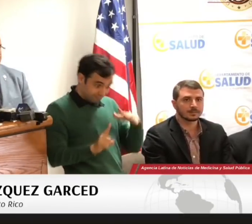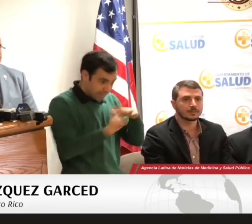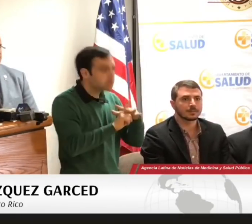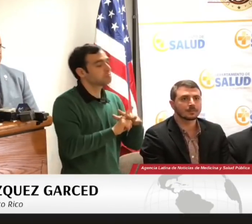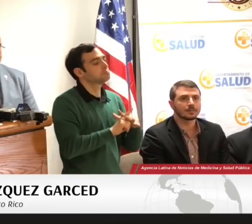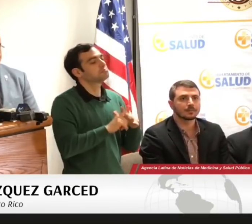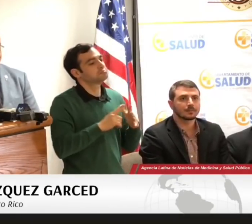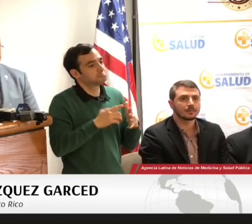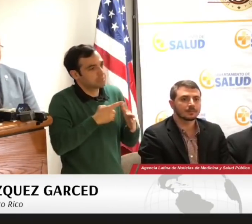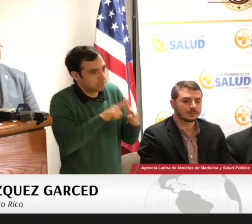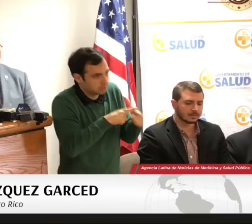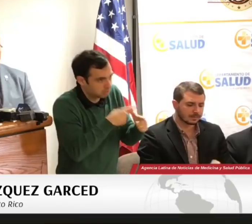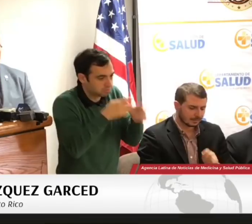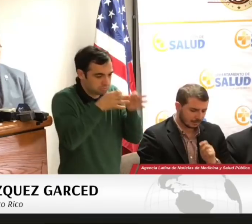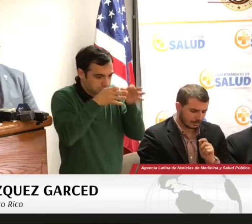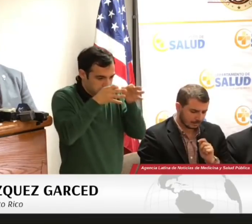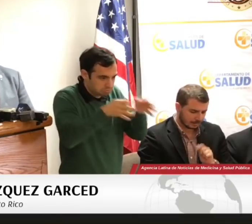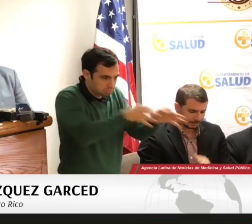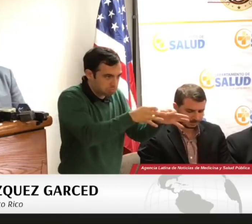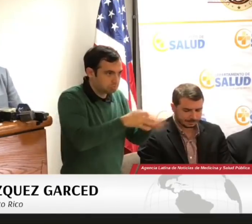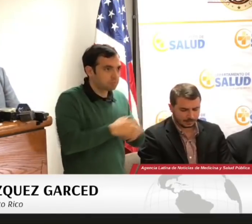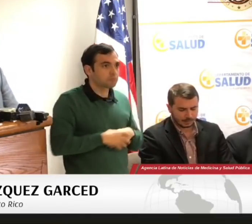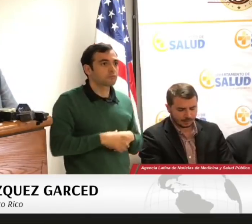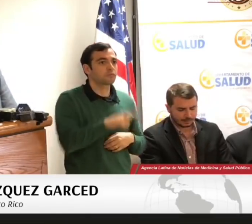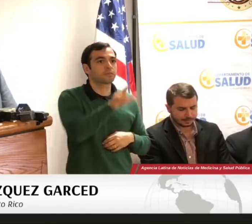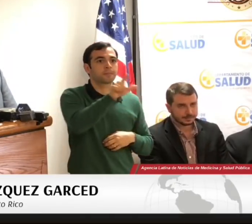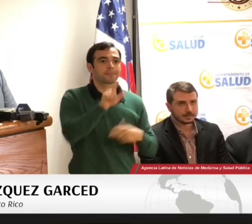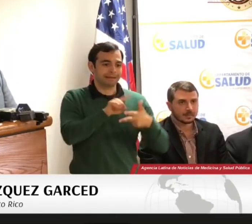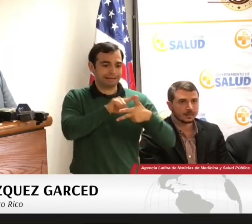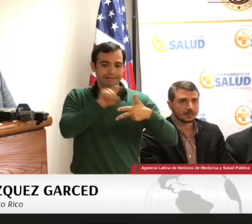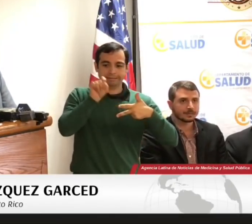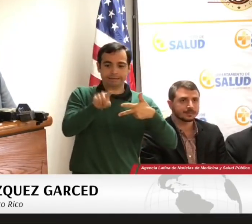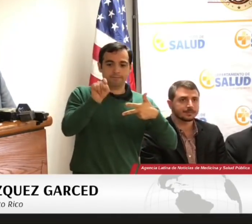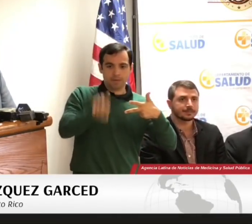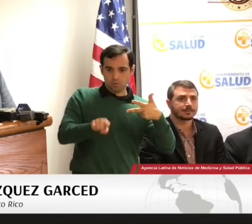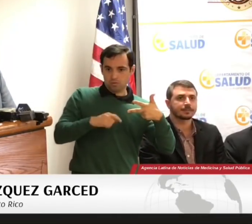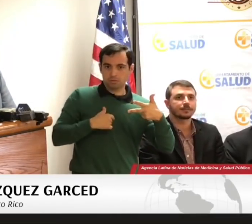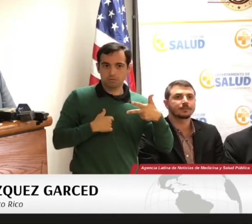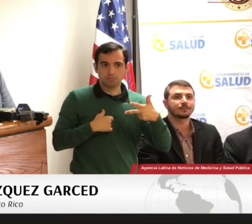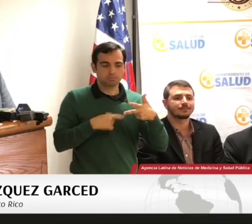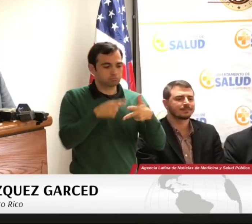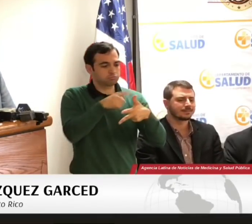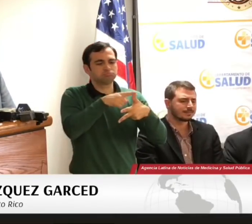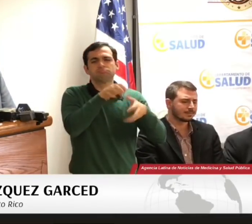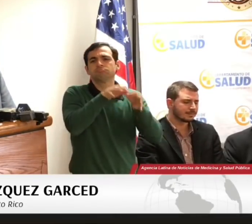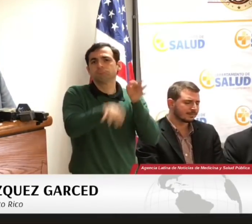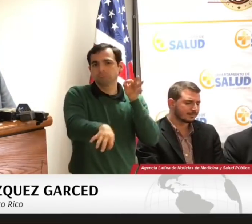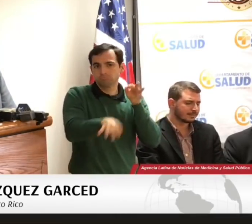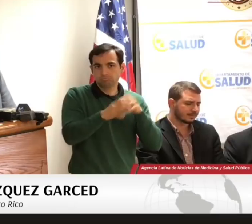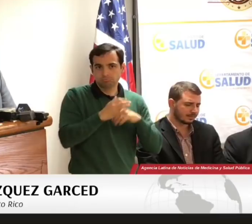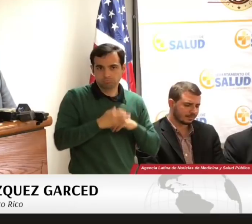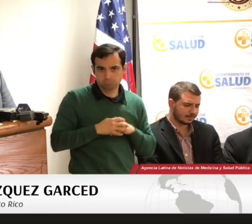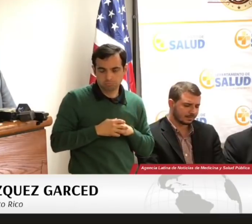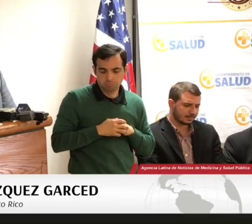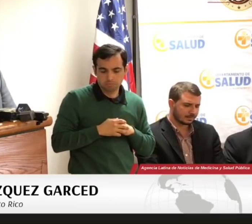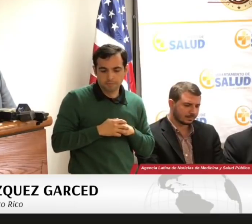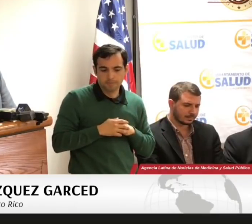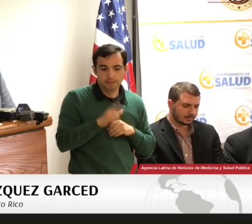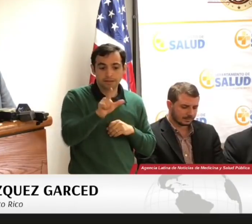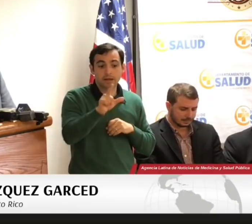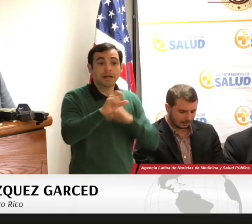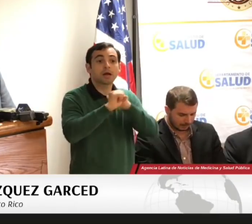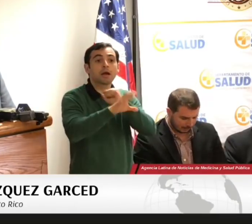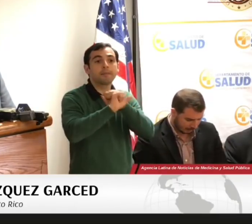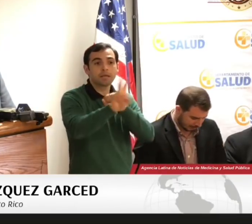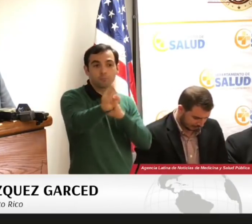dice. Buenas tardes, gobernadora, por acá. Tres preguntas, la primera la más sencilla. Habíamos hablado de las campañas políticas,